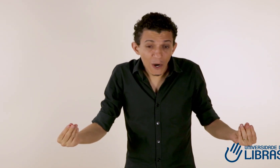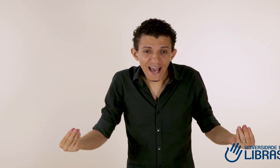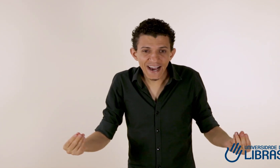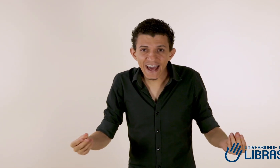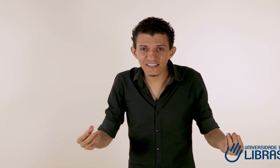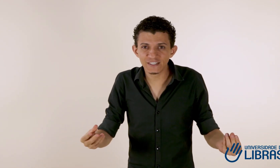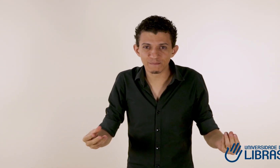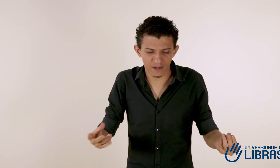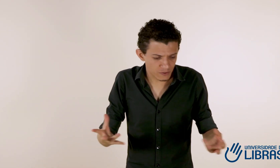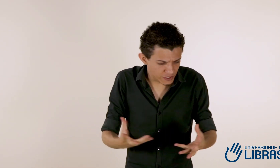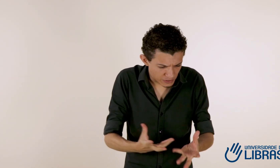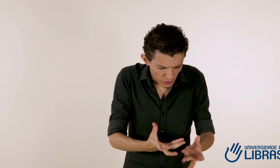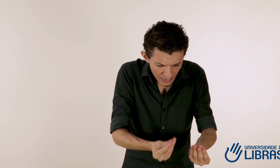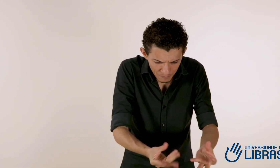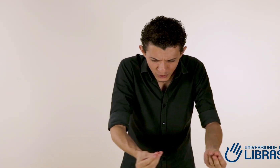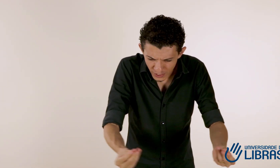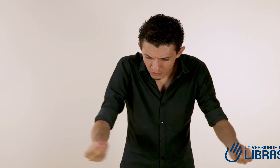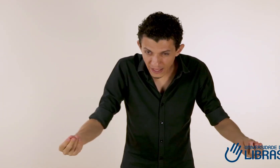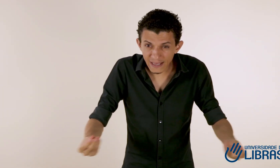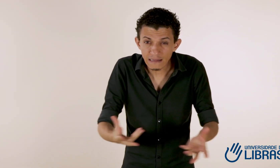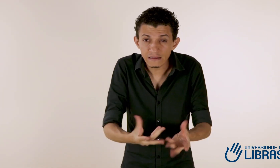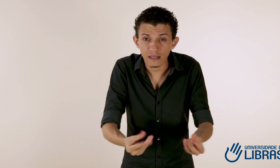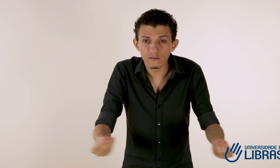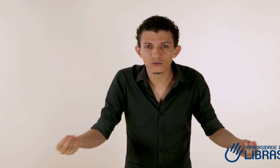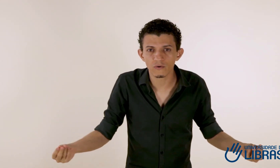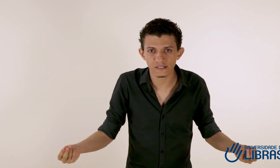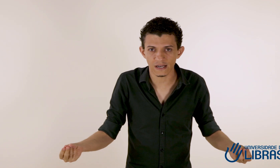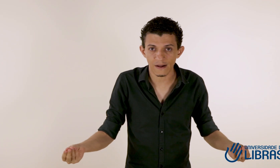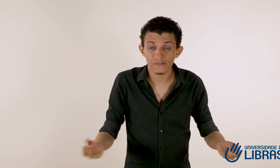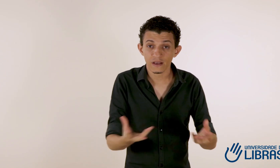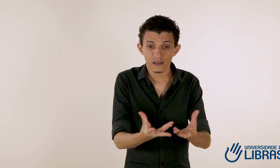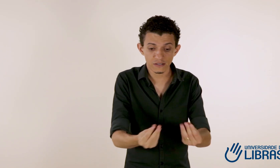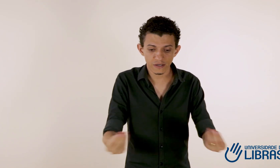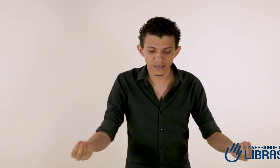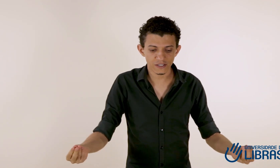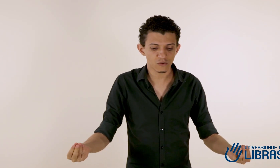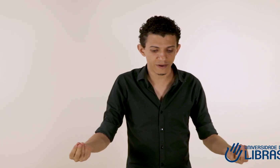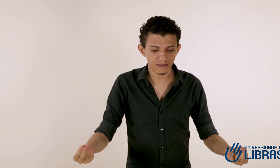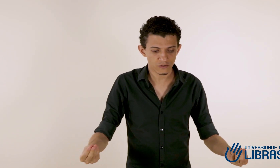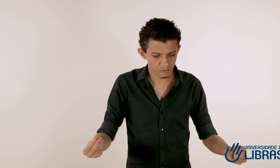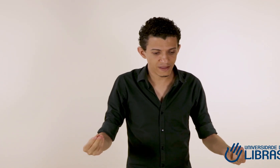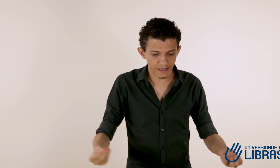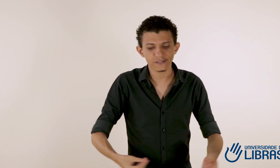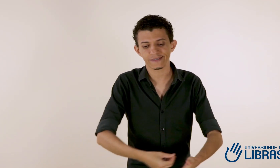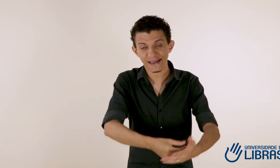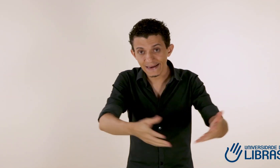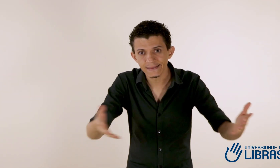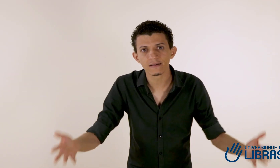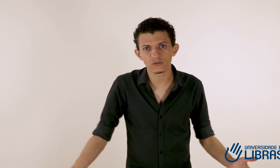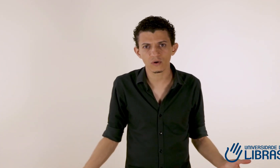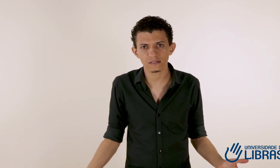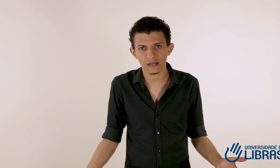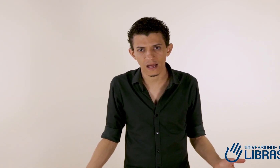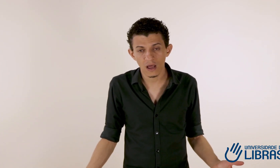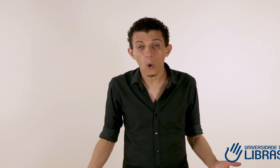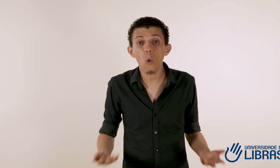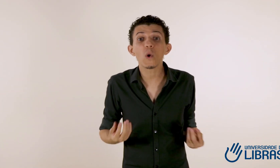Olha a cara de espanto, de olhar para o chão e ter aquele tanto de coisa lá. Isso aqui já subentende que tem aquele tanto de coisa lá. O